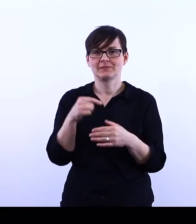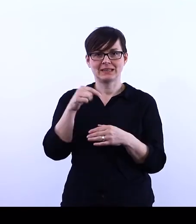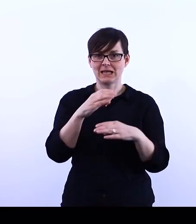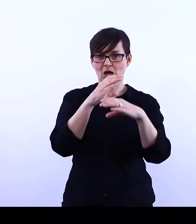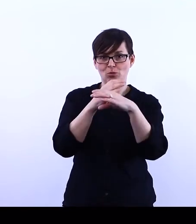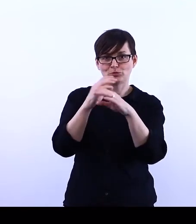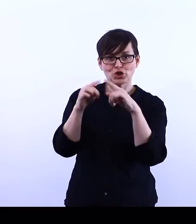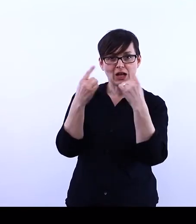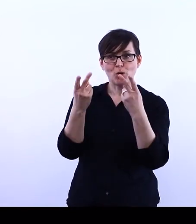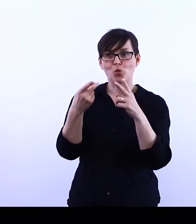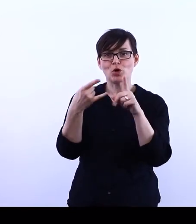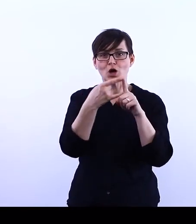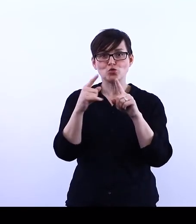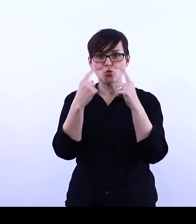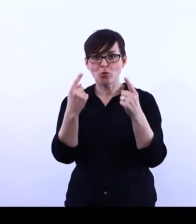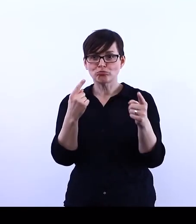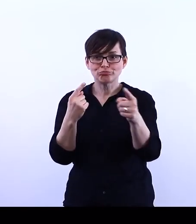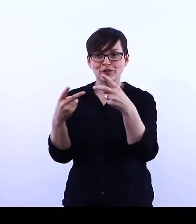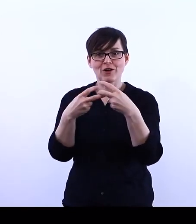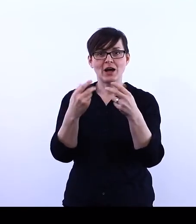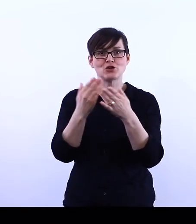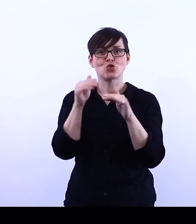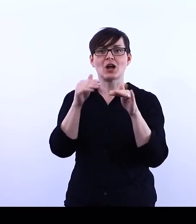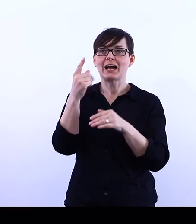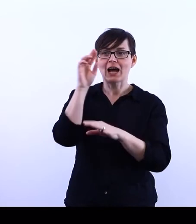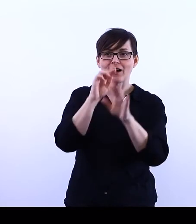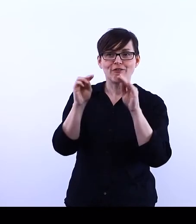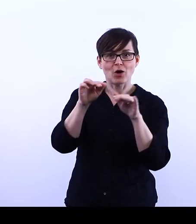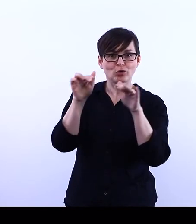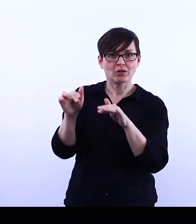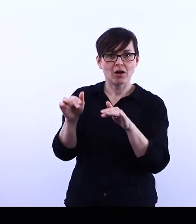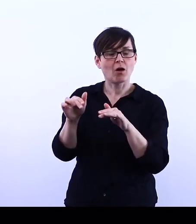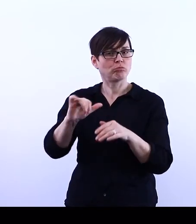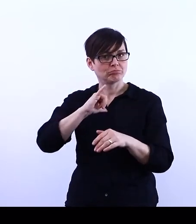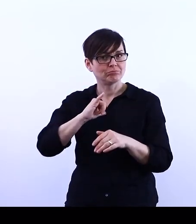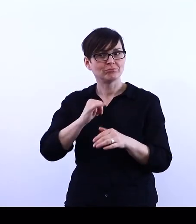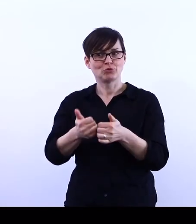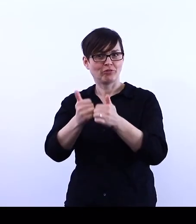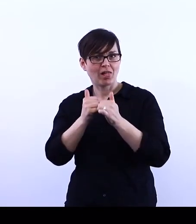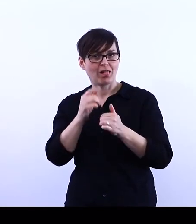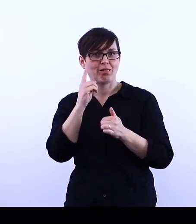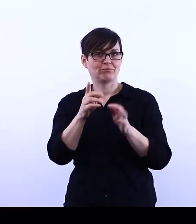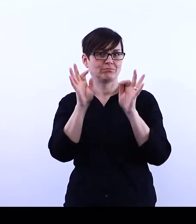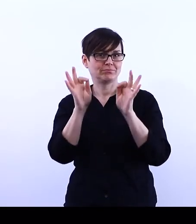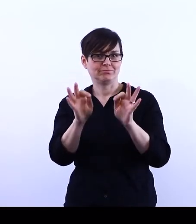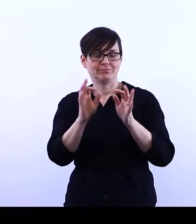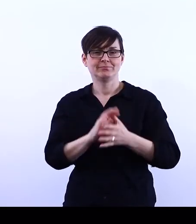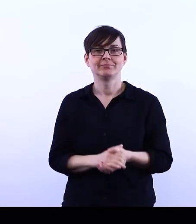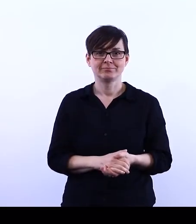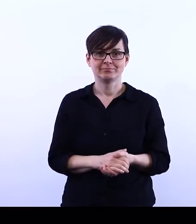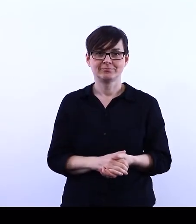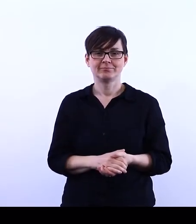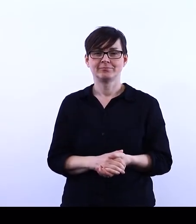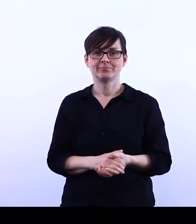jemand aus den Vereinen dazu eine Erfahrung gemacht hat, dann finde ich das auch interessant und hilfreich. Ich glaube, was man verstehen muss, was